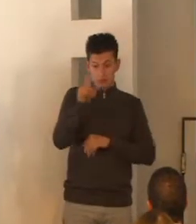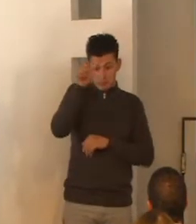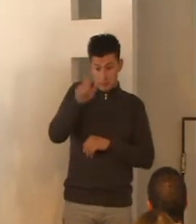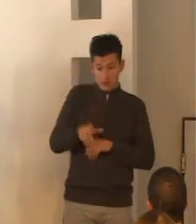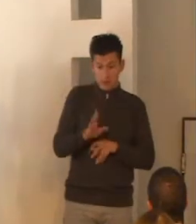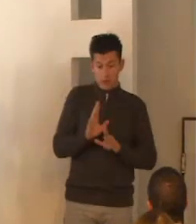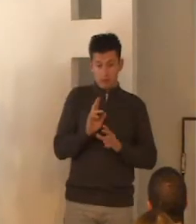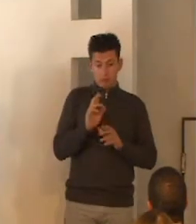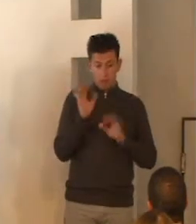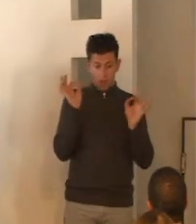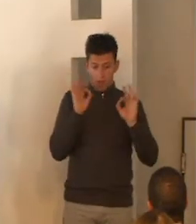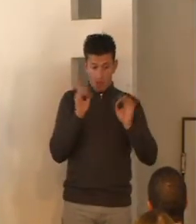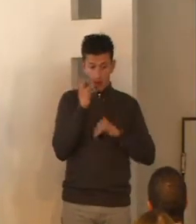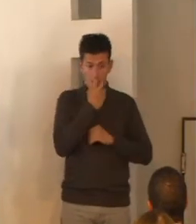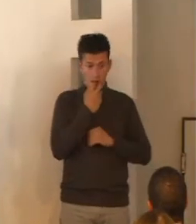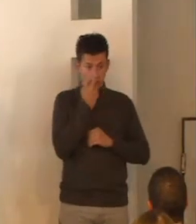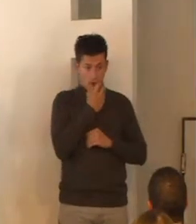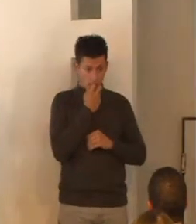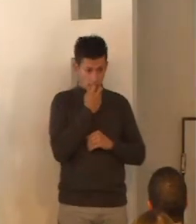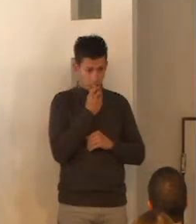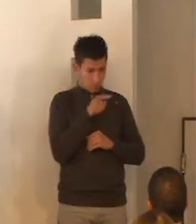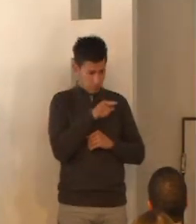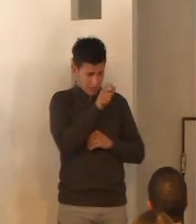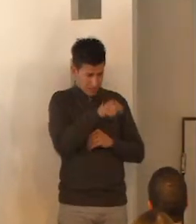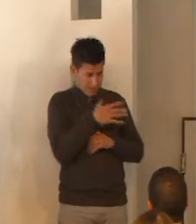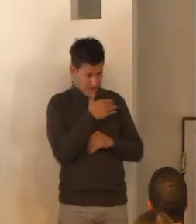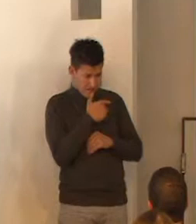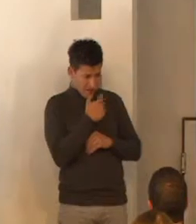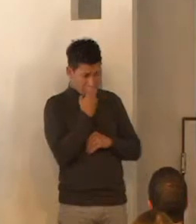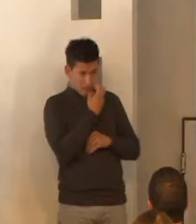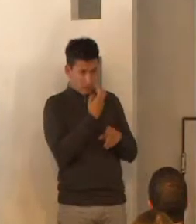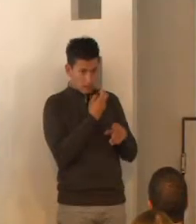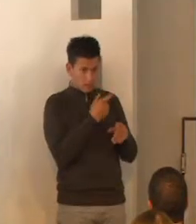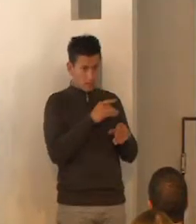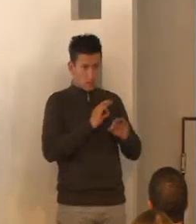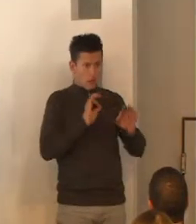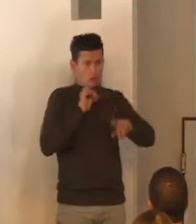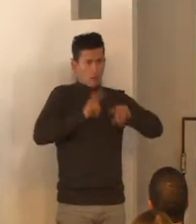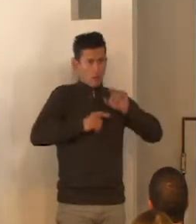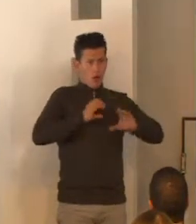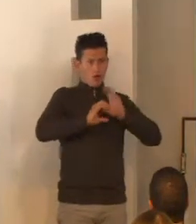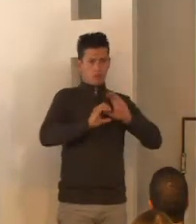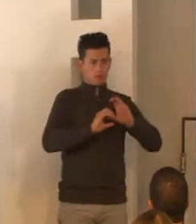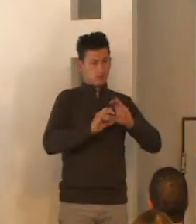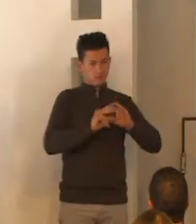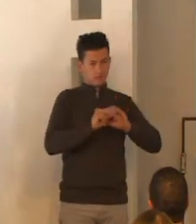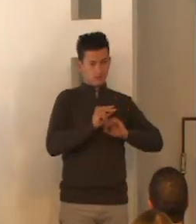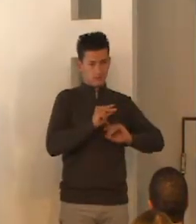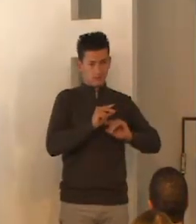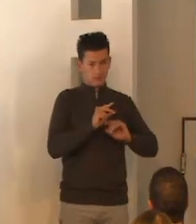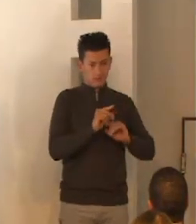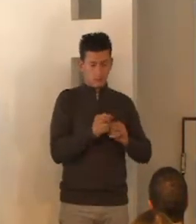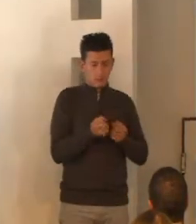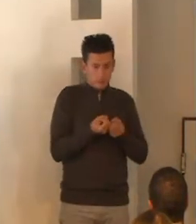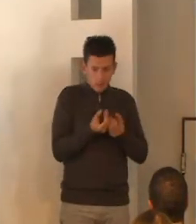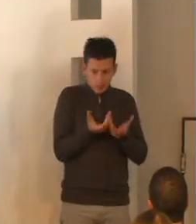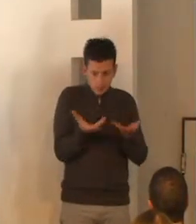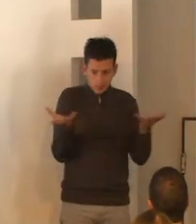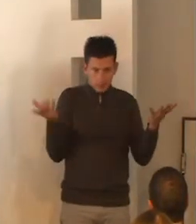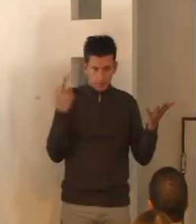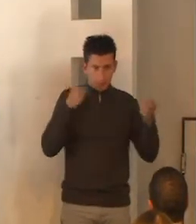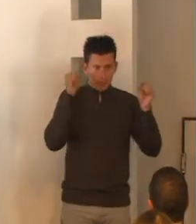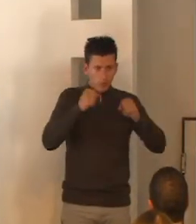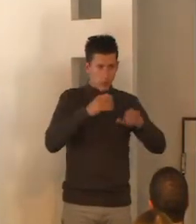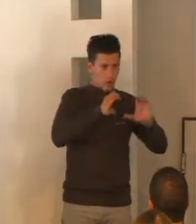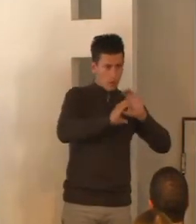no tenga oralidad no significa que no pueda comunicar. O sea, existen muchas otras formas de